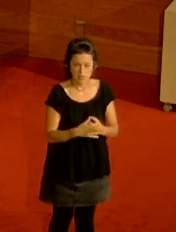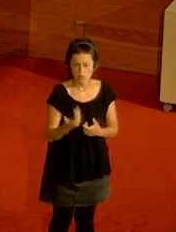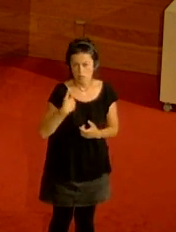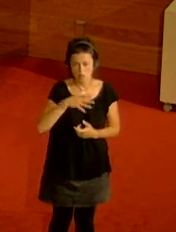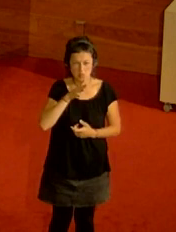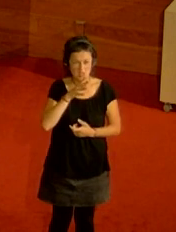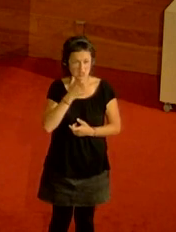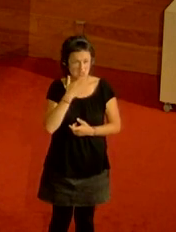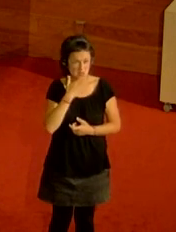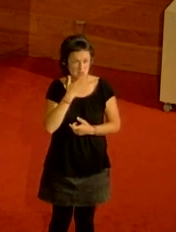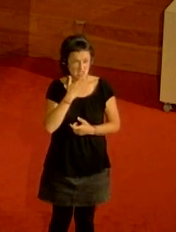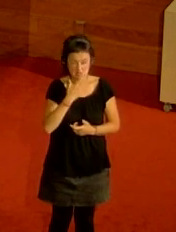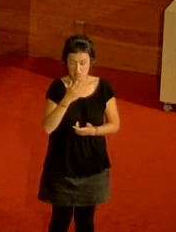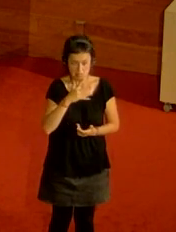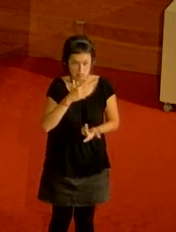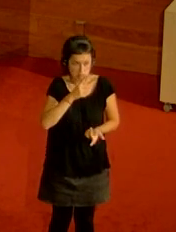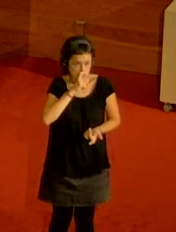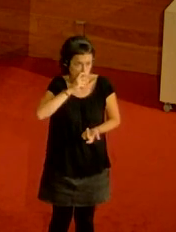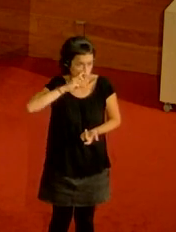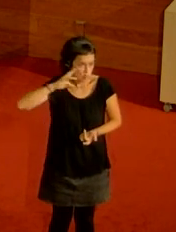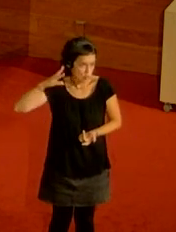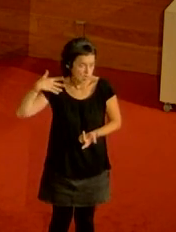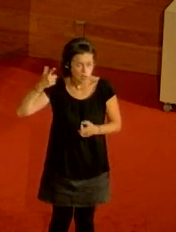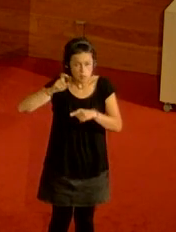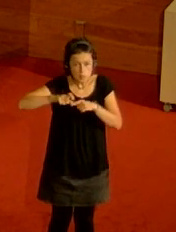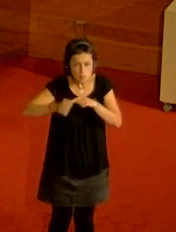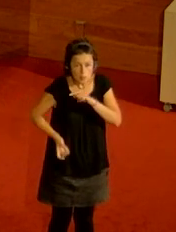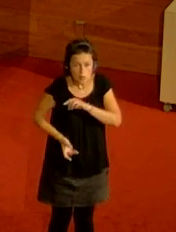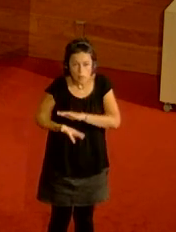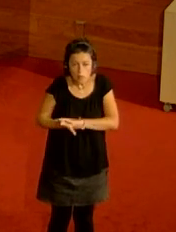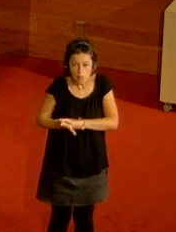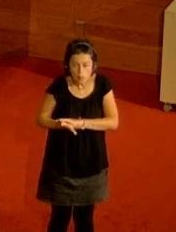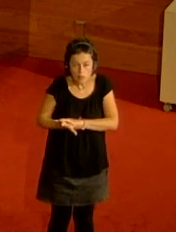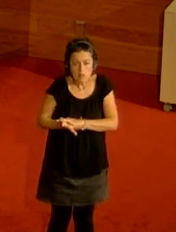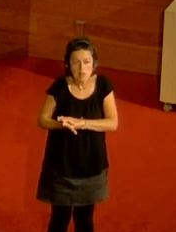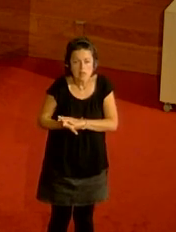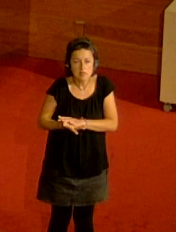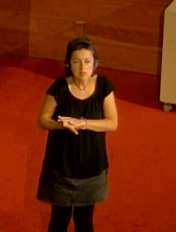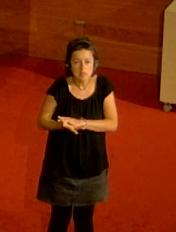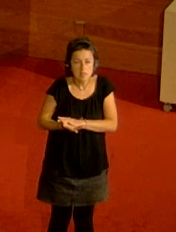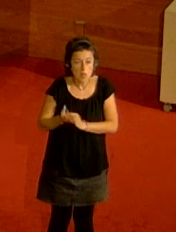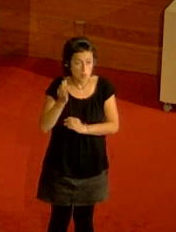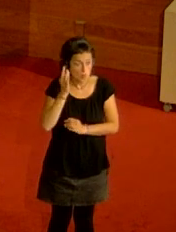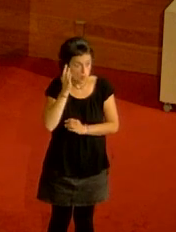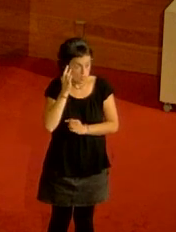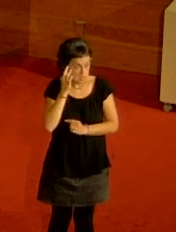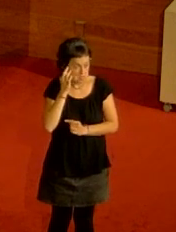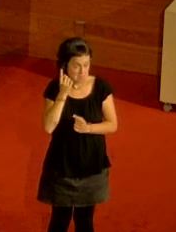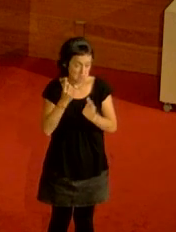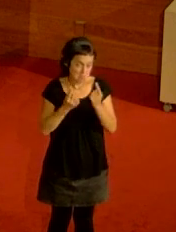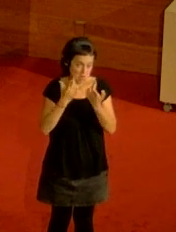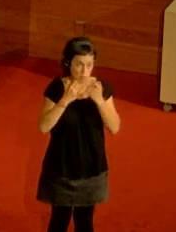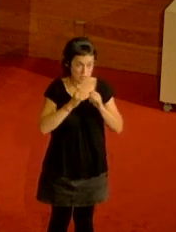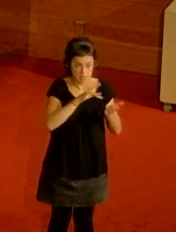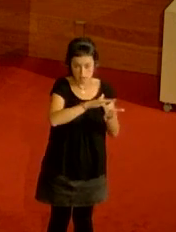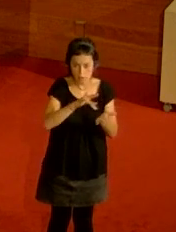hace unas décadas muchas películas eh en las que cuando aparecían las algunas mujeres aparecían eh como